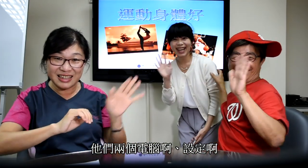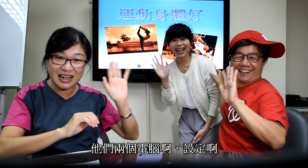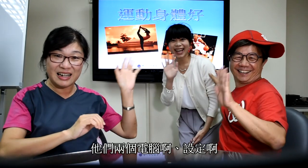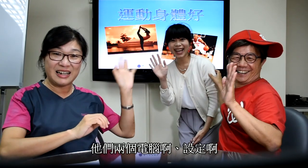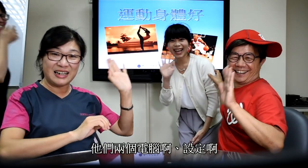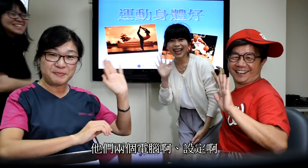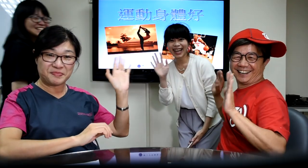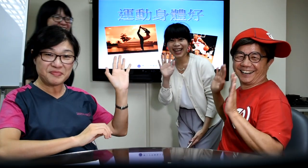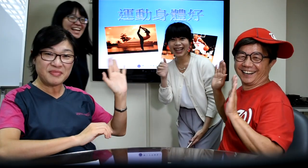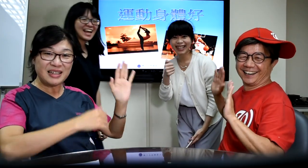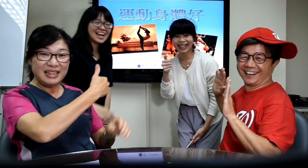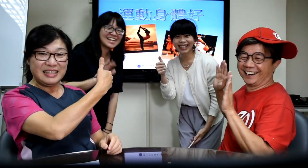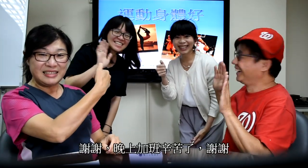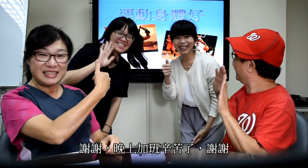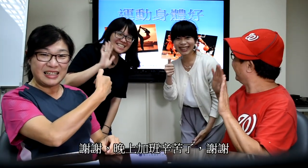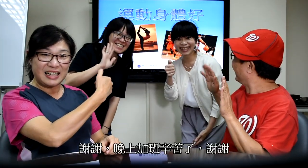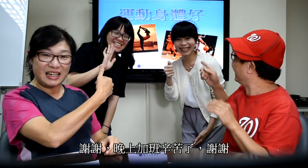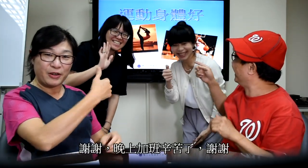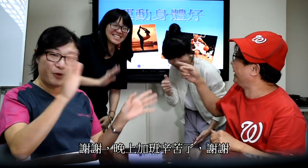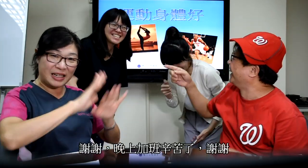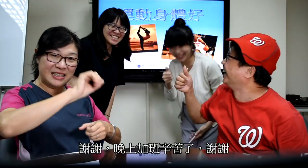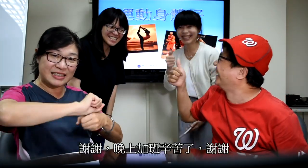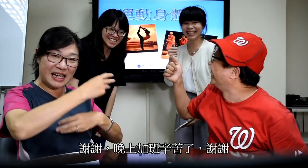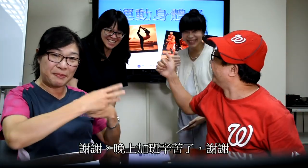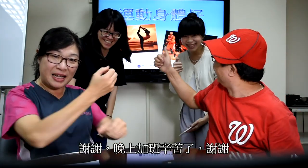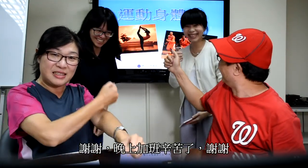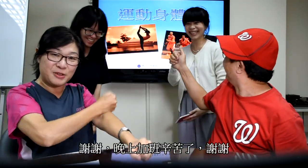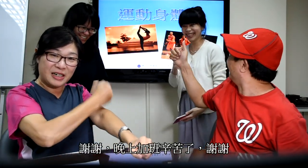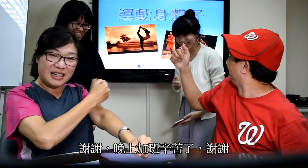啊，谢谢，晚上加班辛苦了，